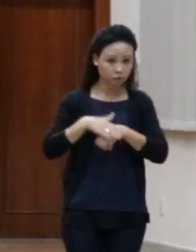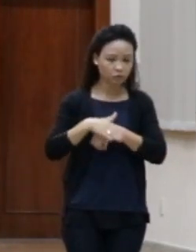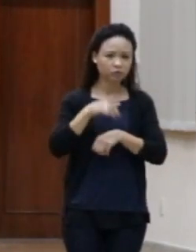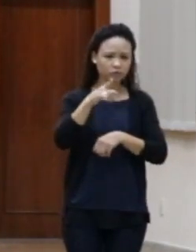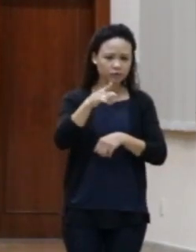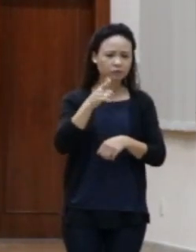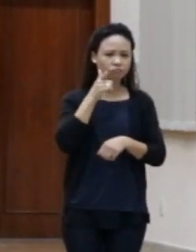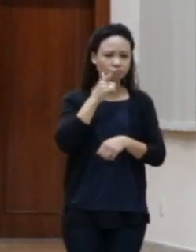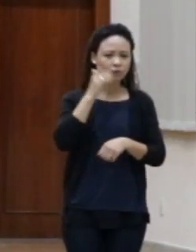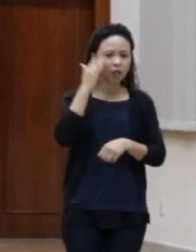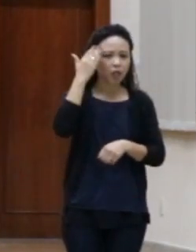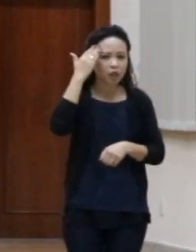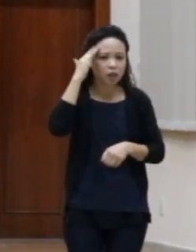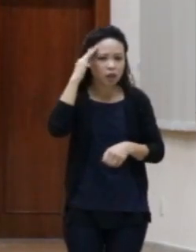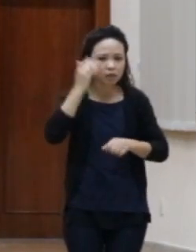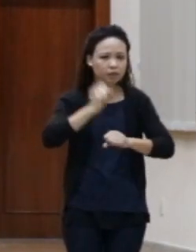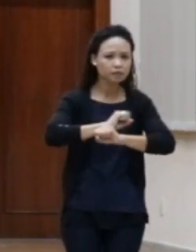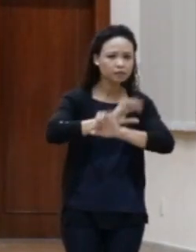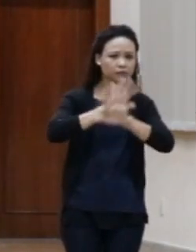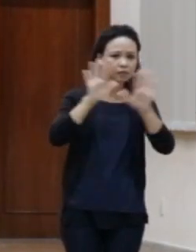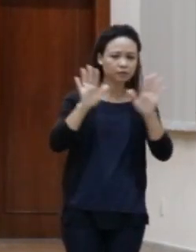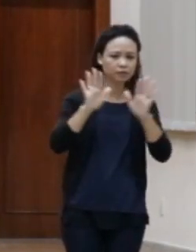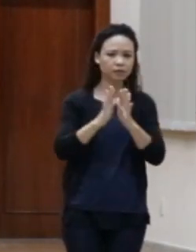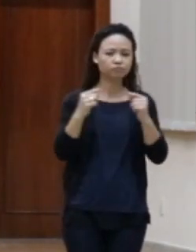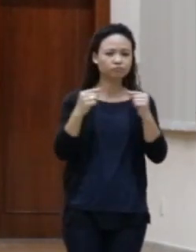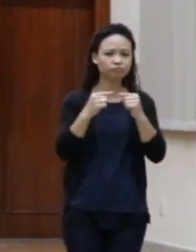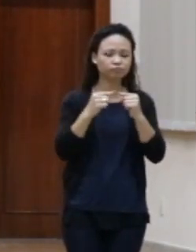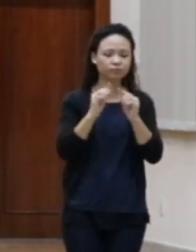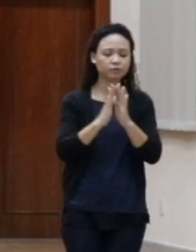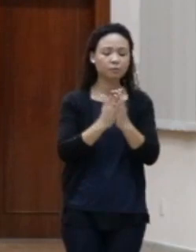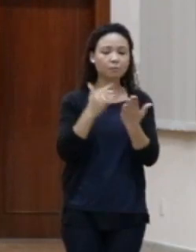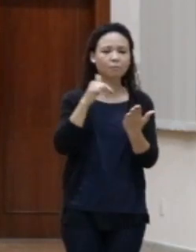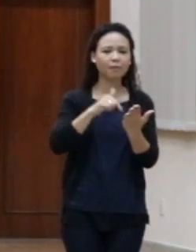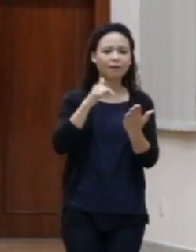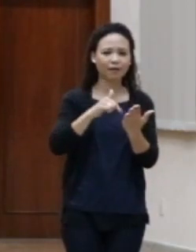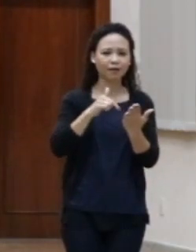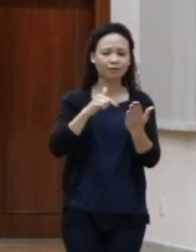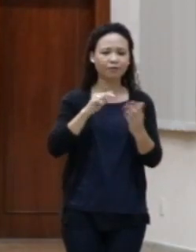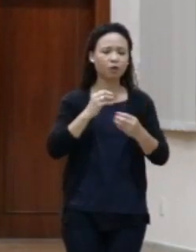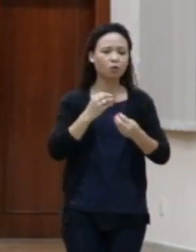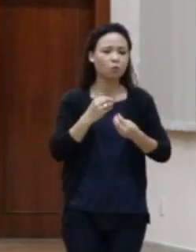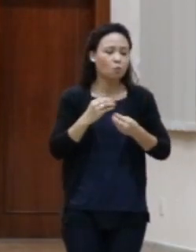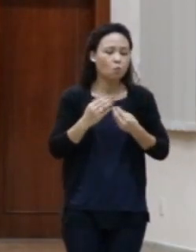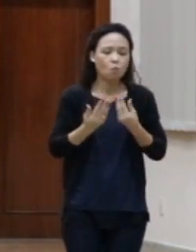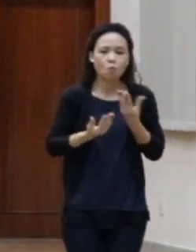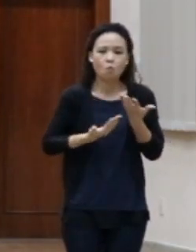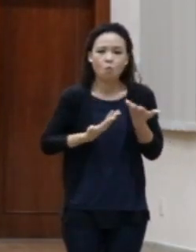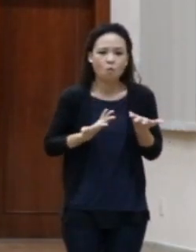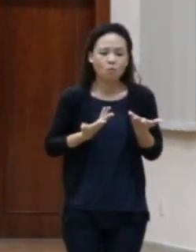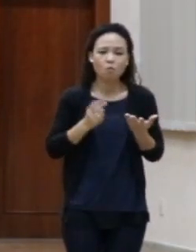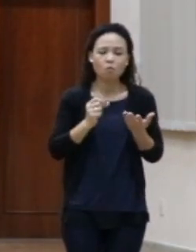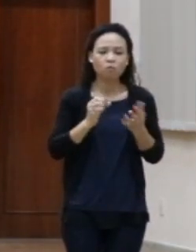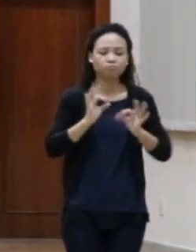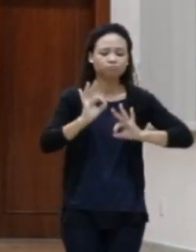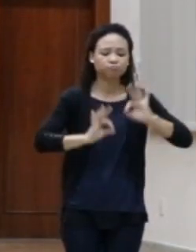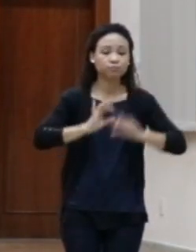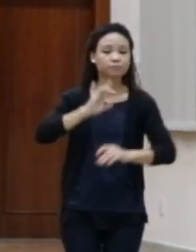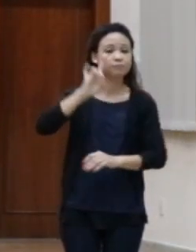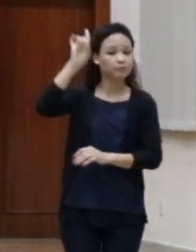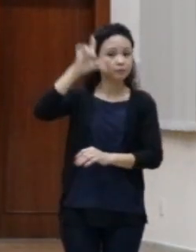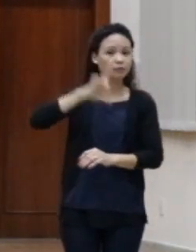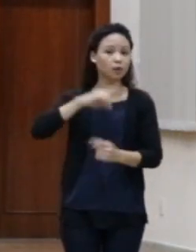entender, segundo a palavra de Deus, o propósito do Senhor na sua vida, o propósito de tantas lutas que temos